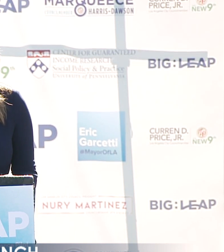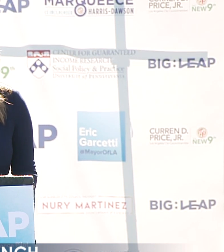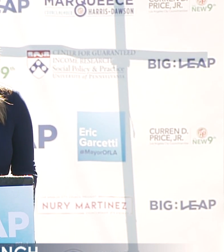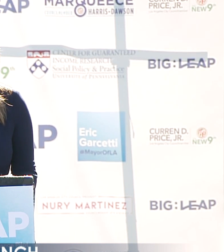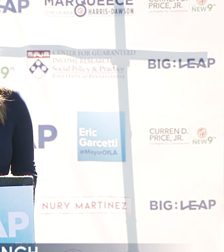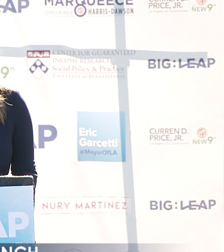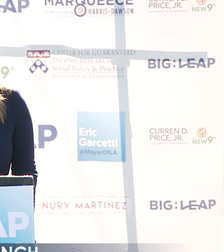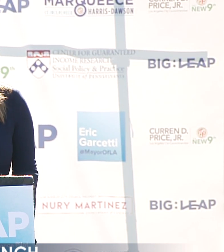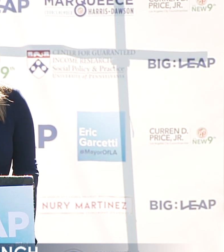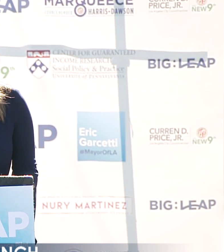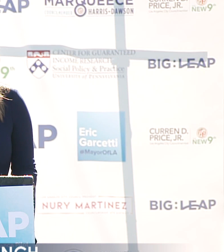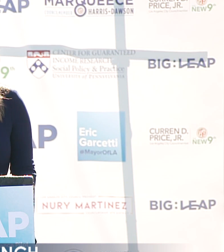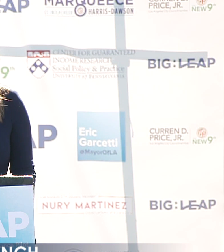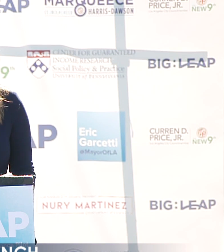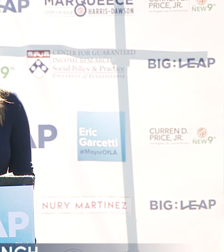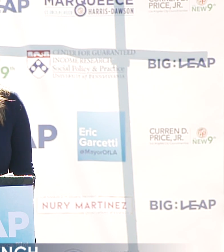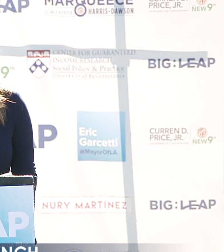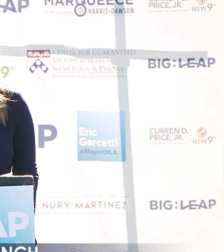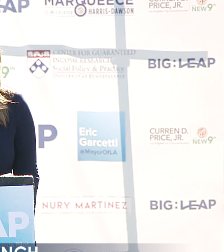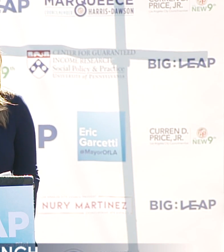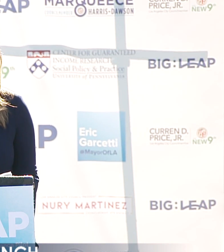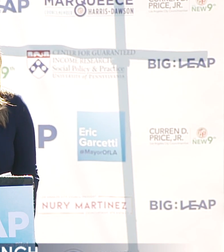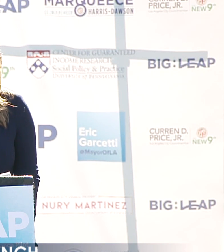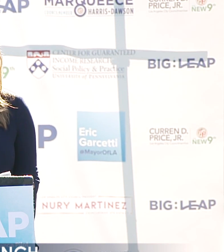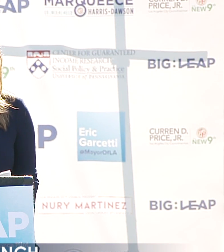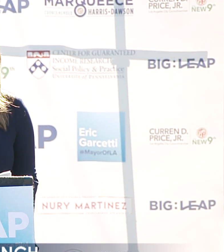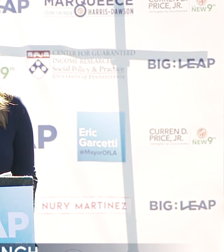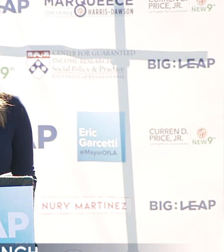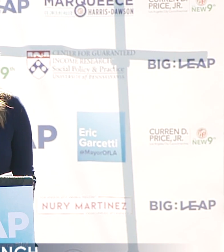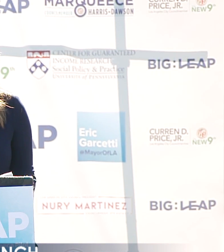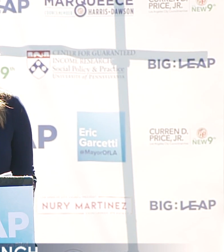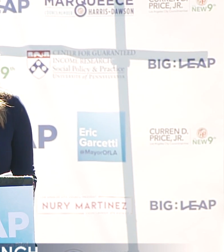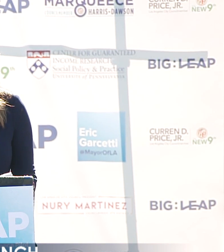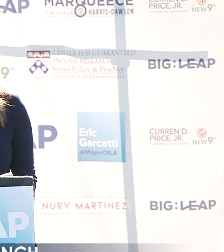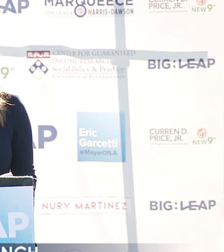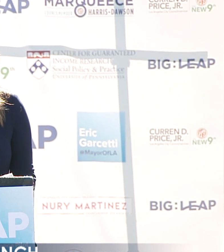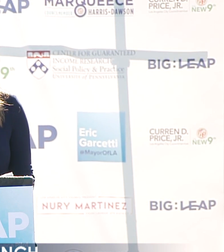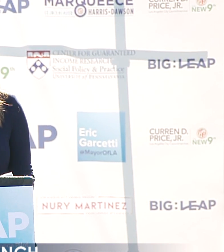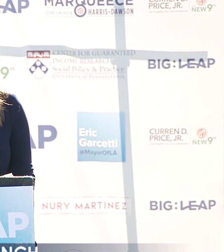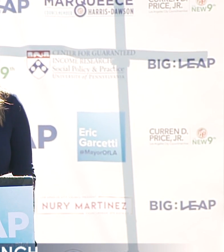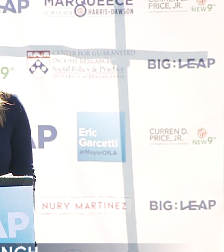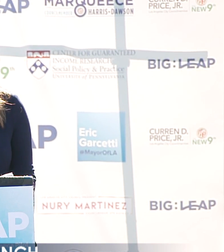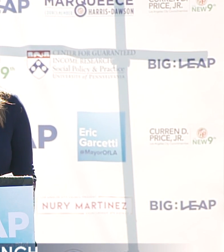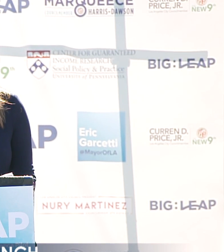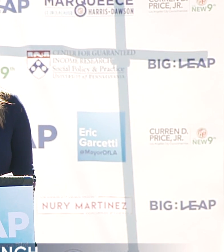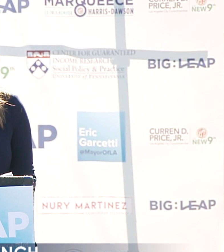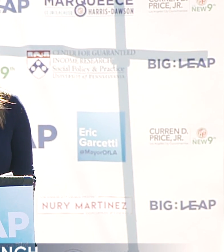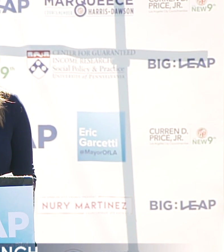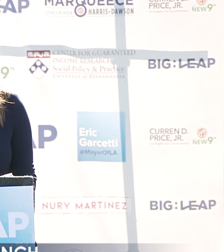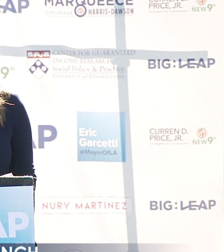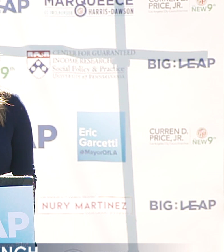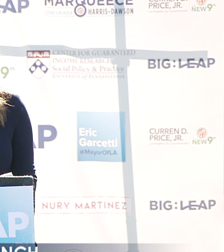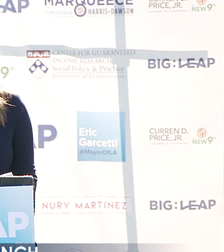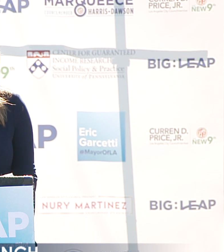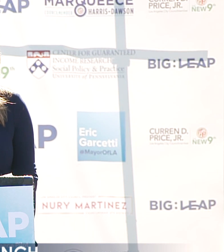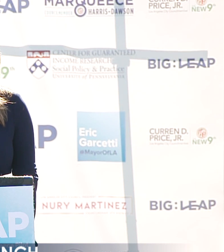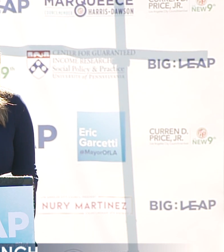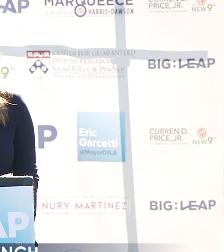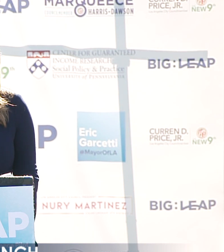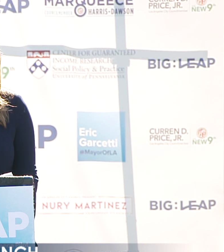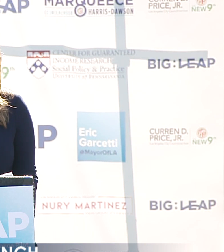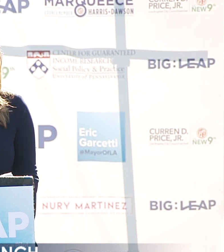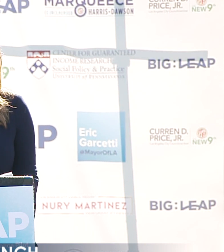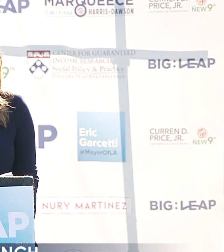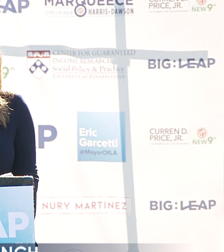del fin de mes. Tenemos la oportunidad de cambiar la narrativa sobre cómo se brindan los servicios de apoyo